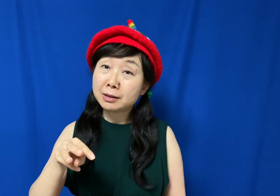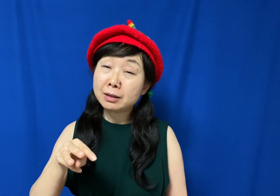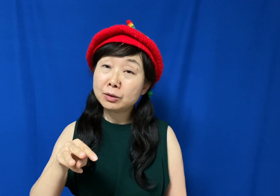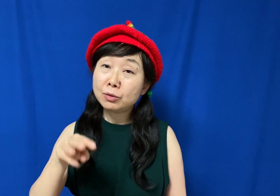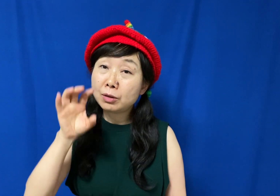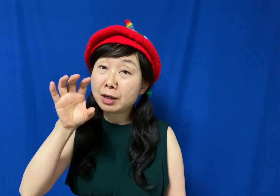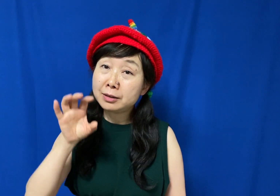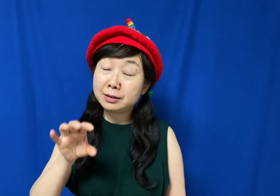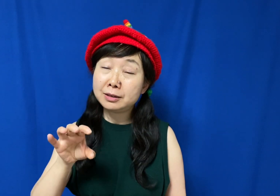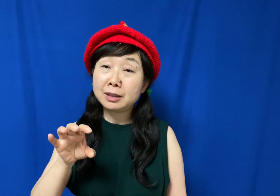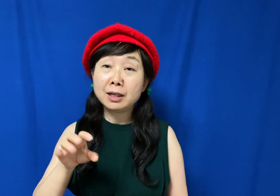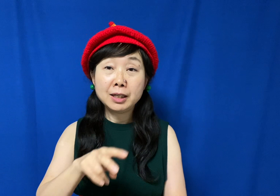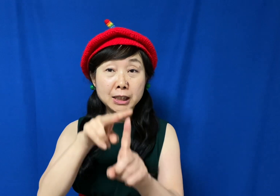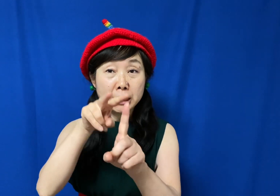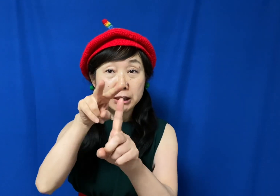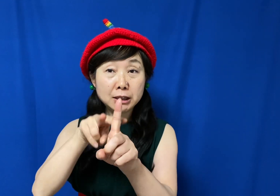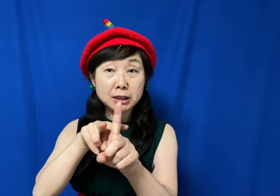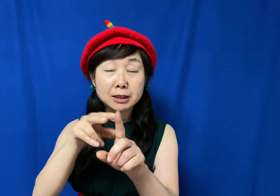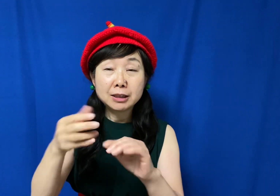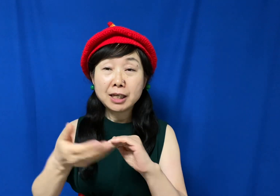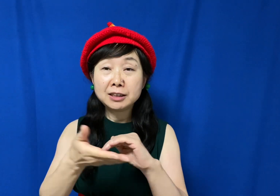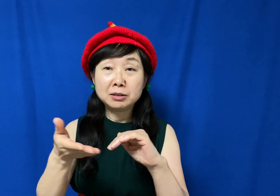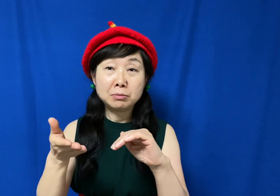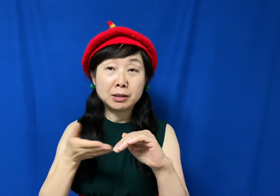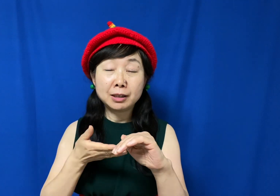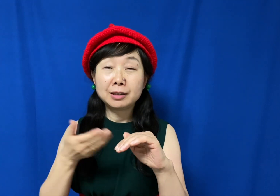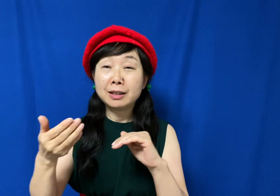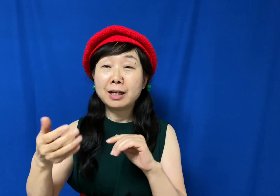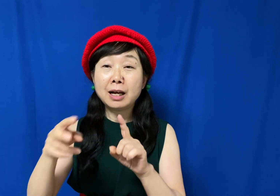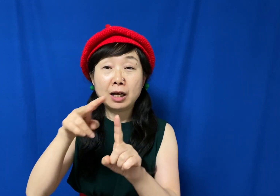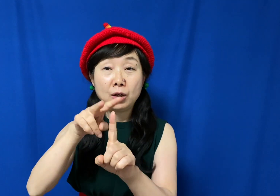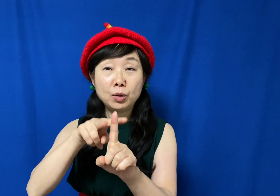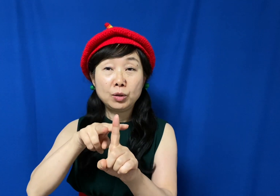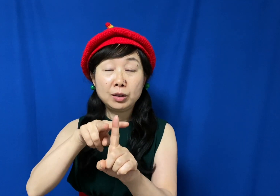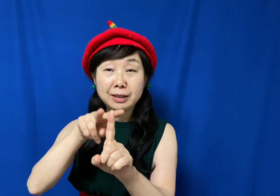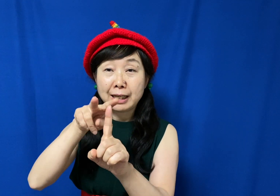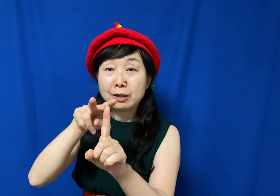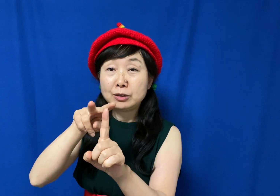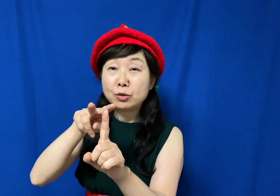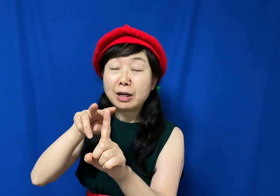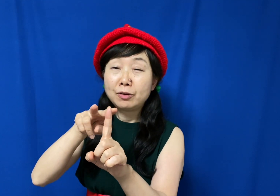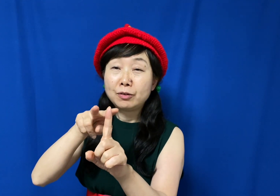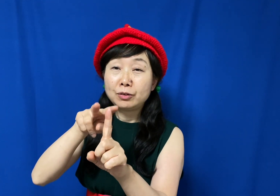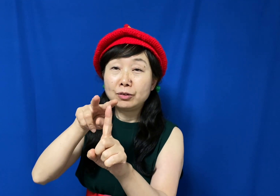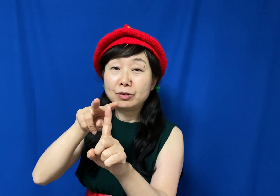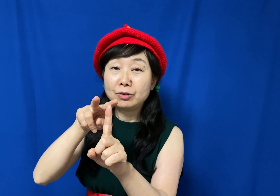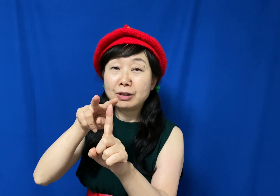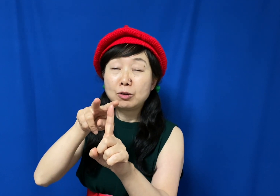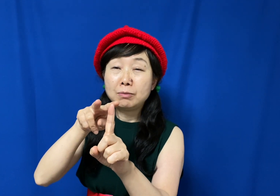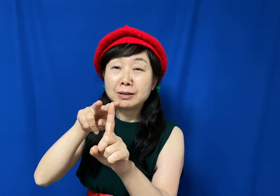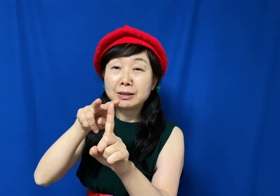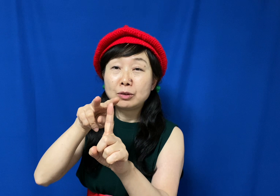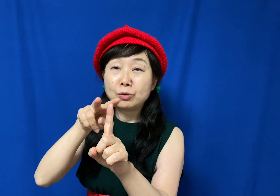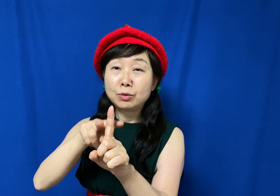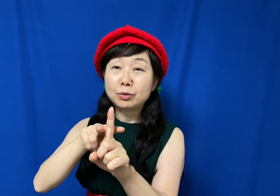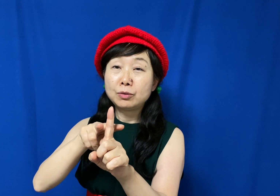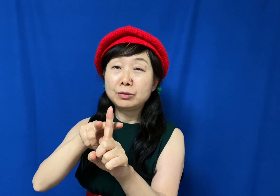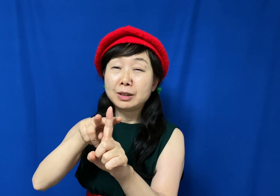小島さんの漢字が小さい島だったら、ね、小学校とか小松菜の子と同じ